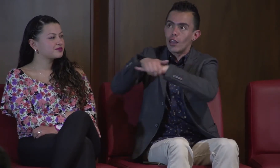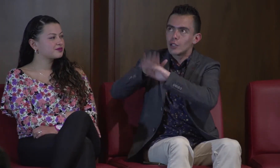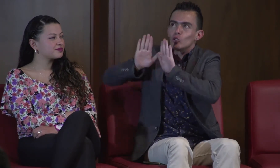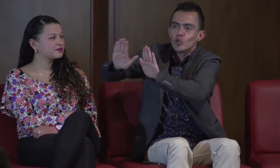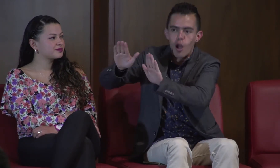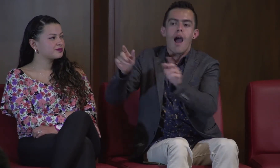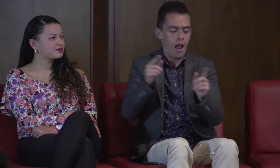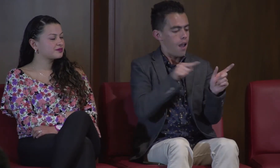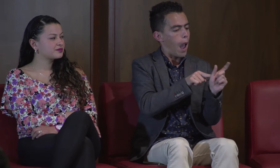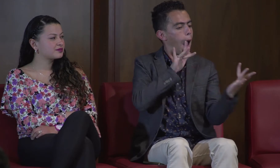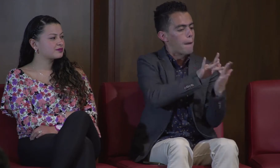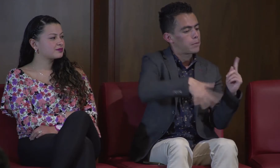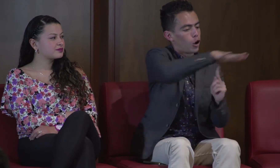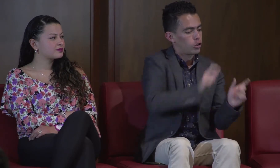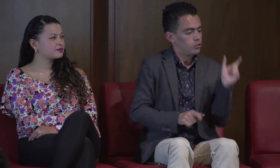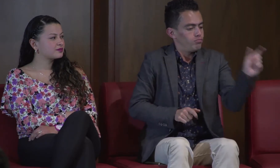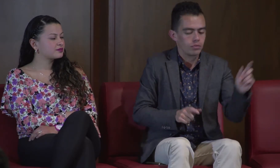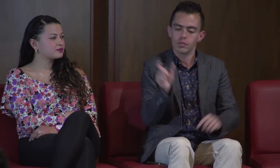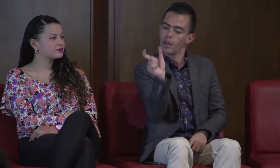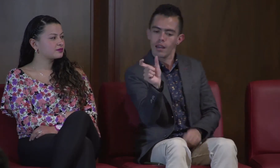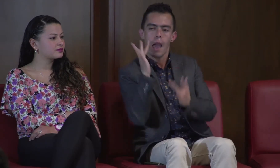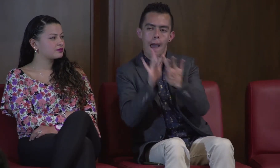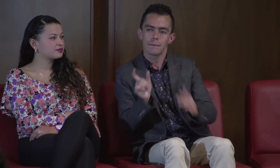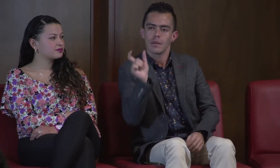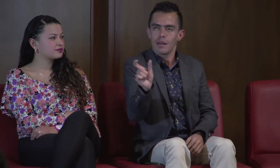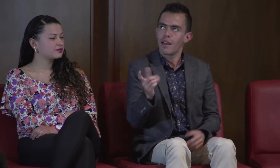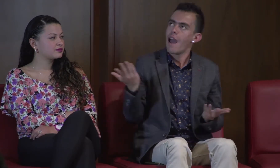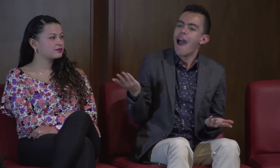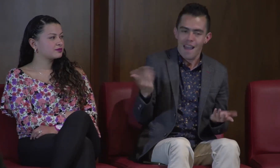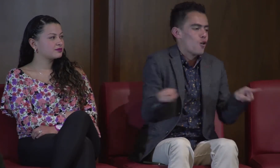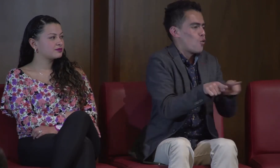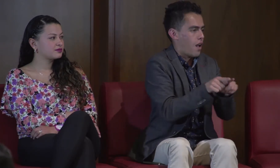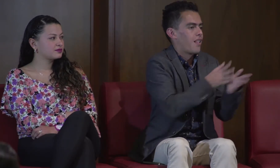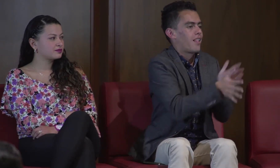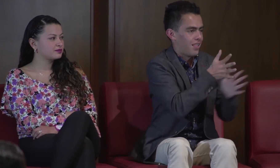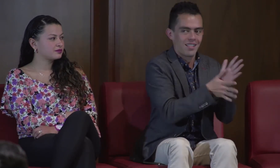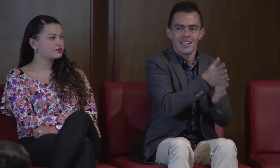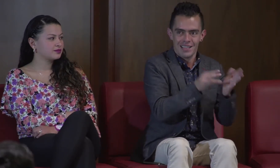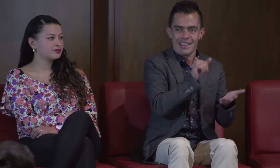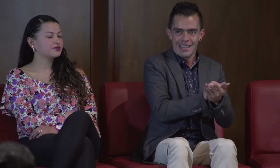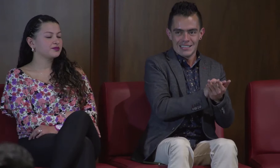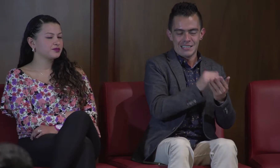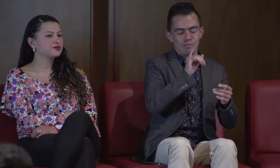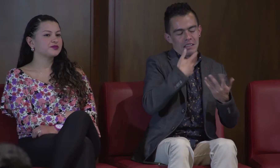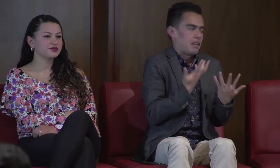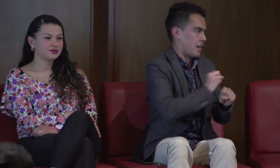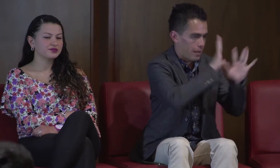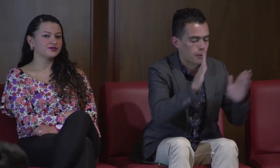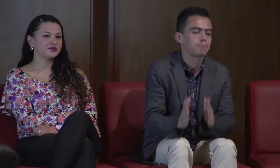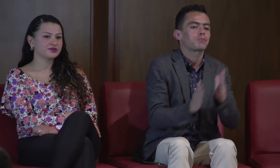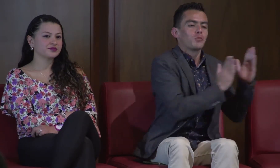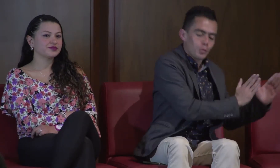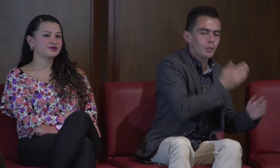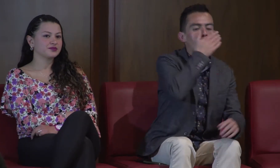la misma? No, depende del contexto de esa lengua en inglés y de su cultura, cuál podría ser la palabra propia para el contexto del cual se